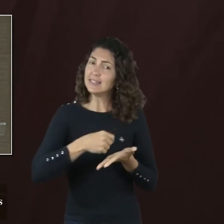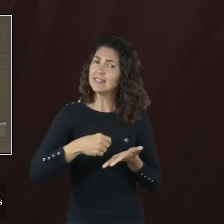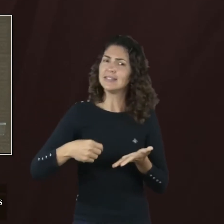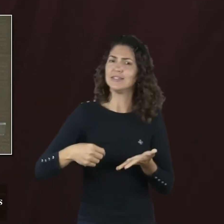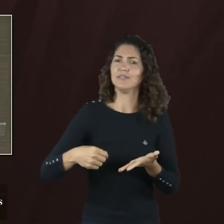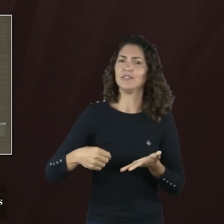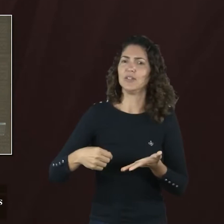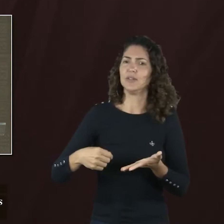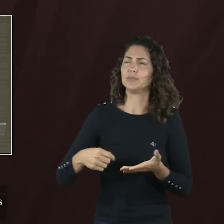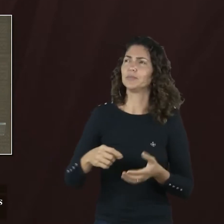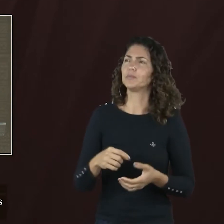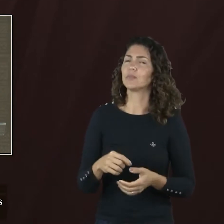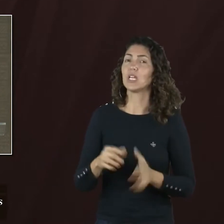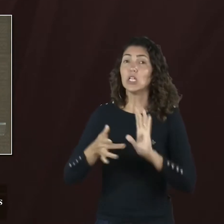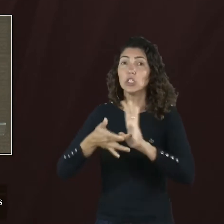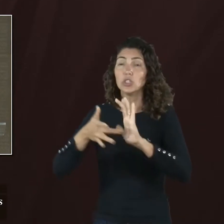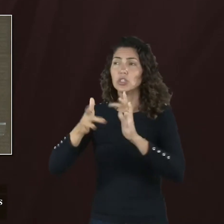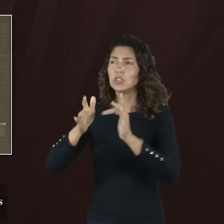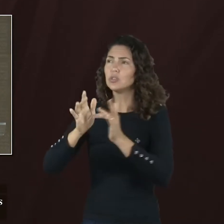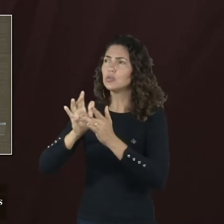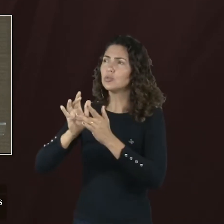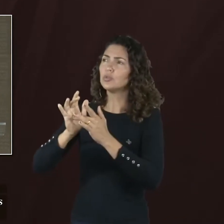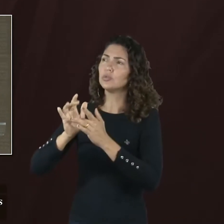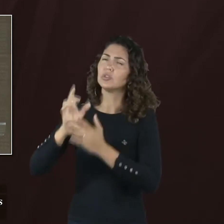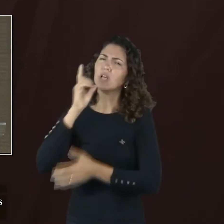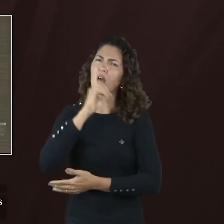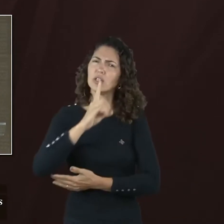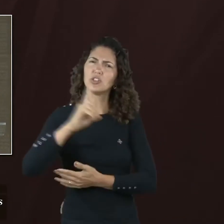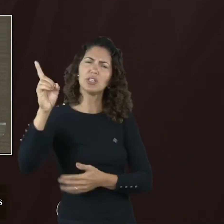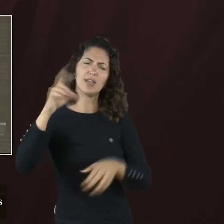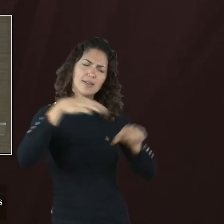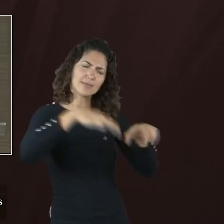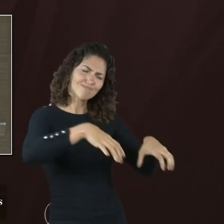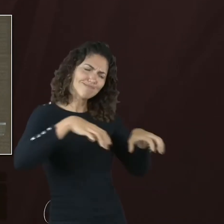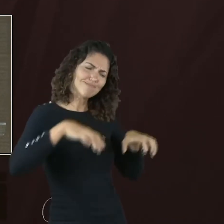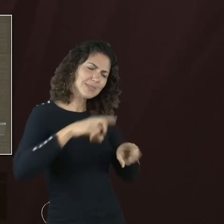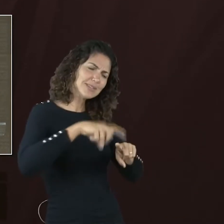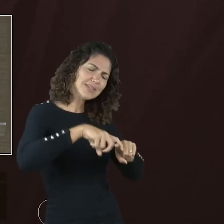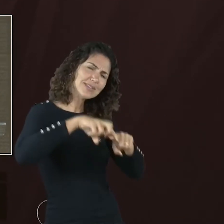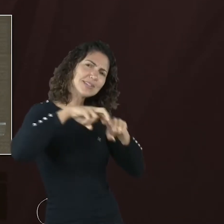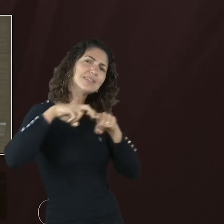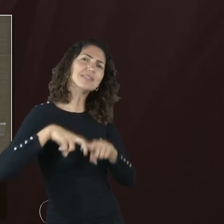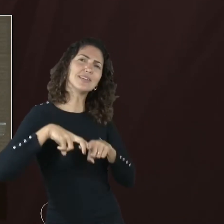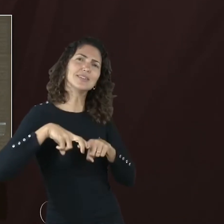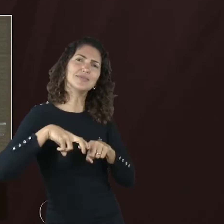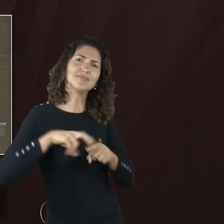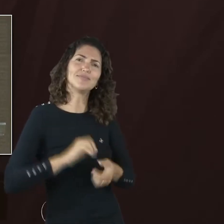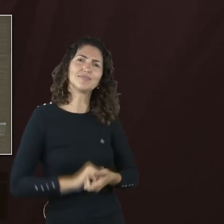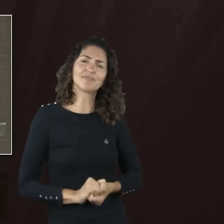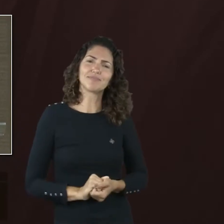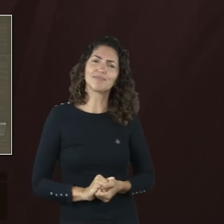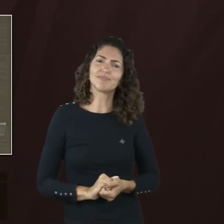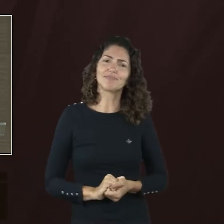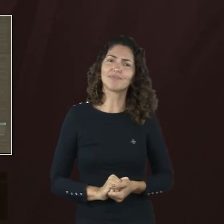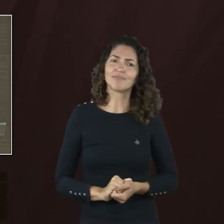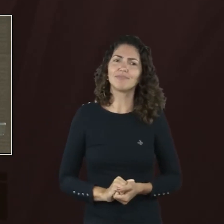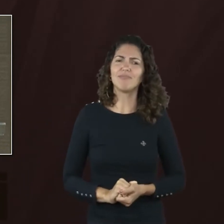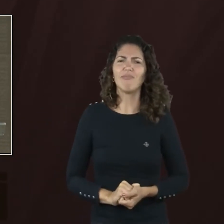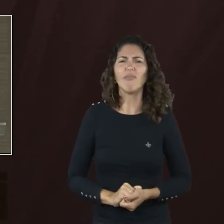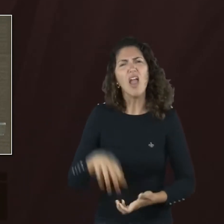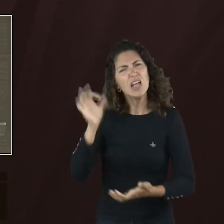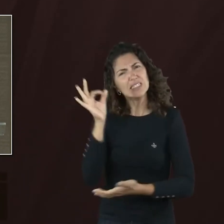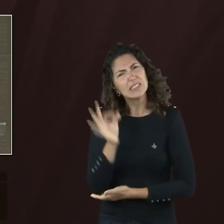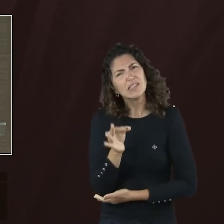teus inimigos por estrado dos teus pés. Esteja absolutamente certo, pois, toda a casa de